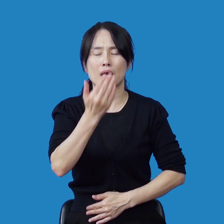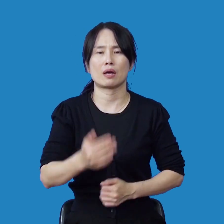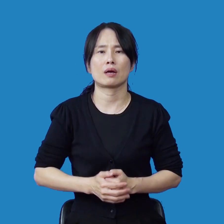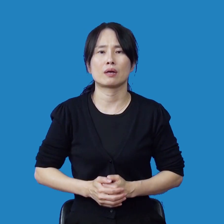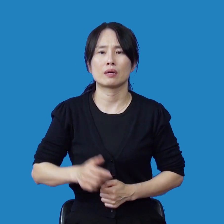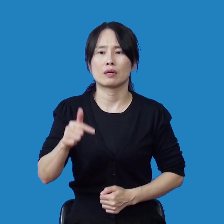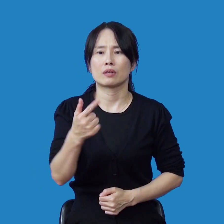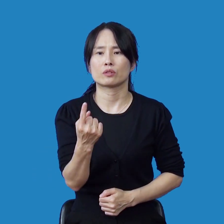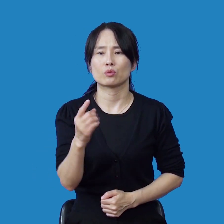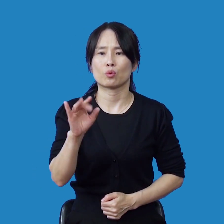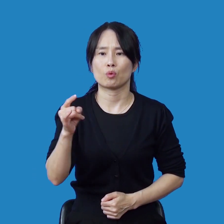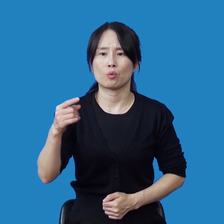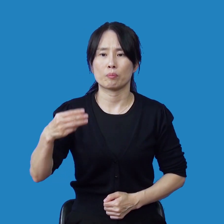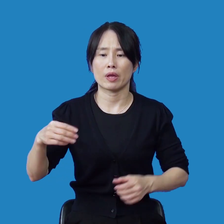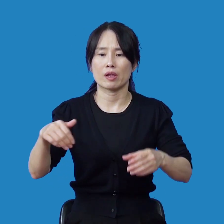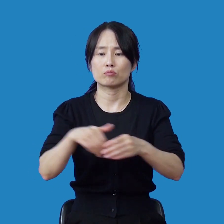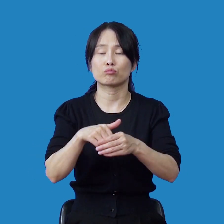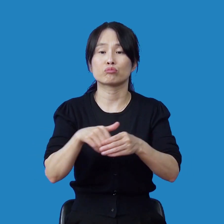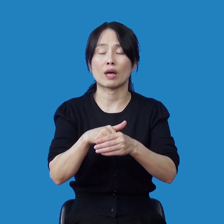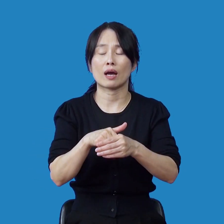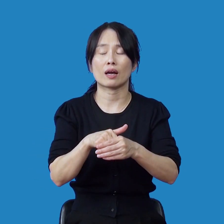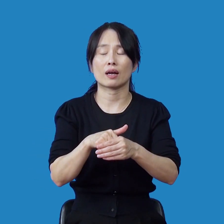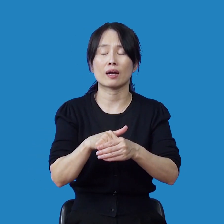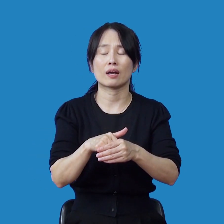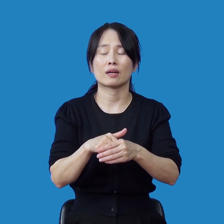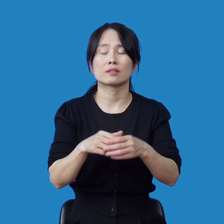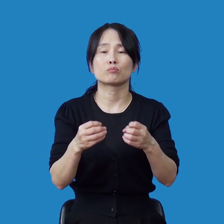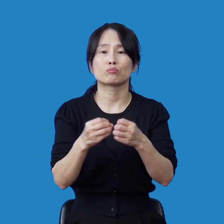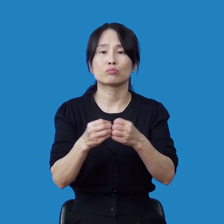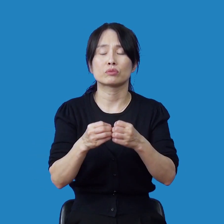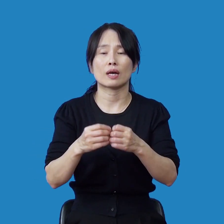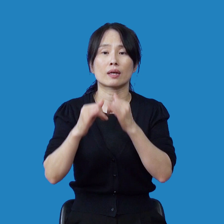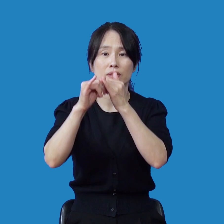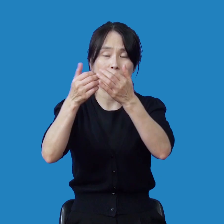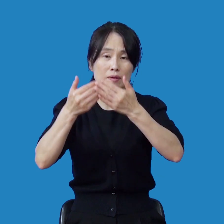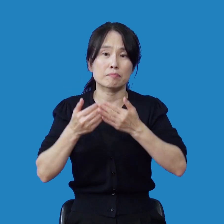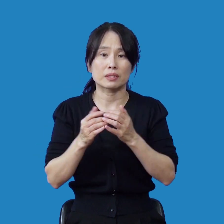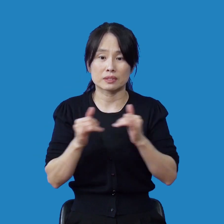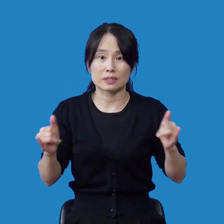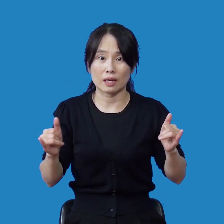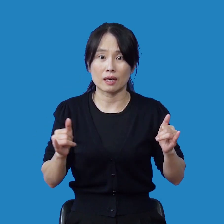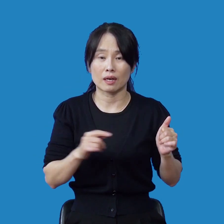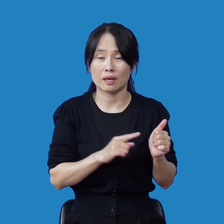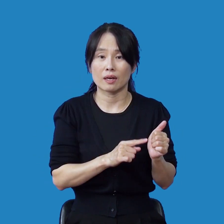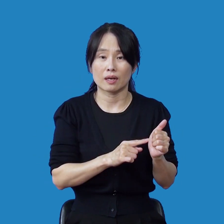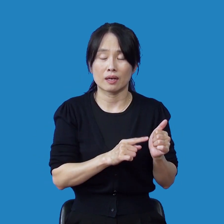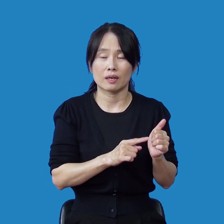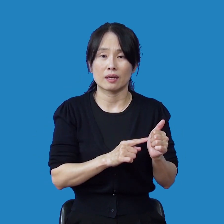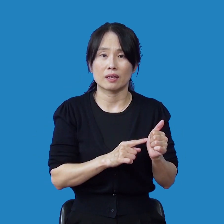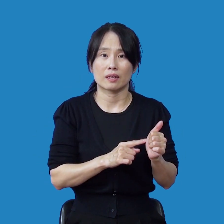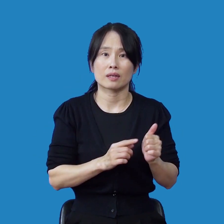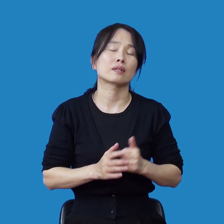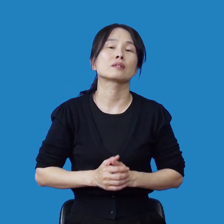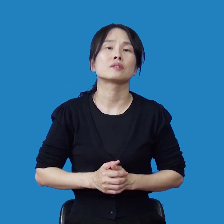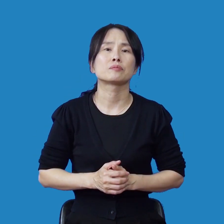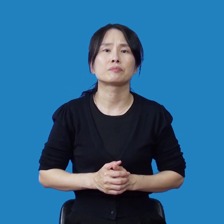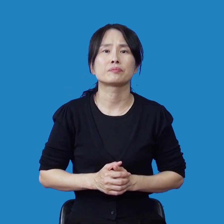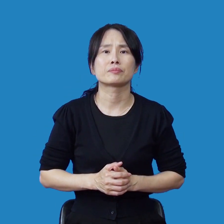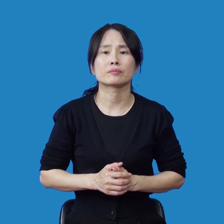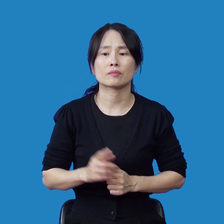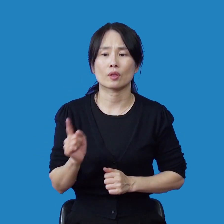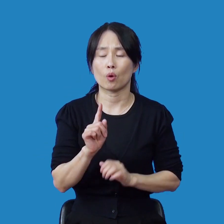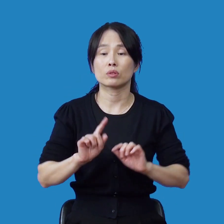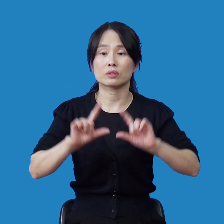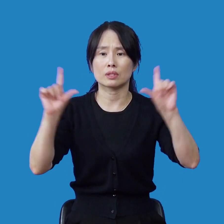노벨 문학상을 받은 가브리엘 마르케즈의 소설 가운데 콜레라 시대의 사랑이라는 것이 있습니다. 어느 날